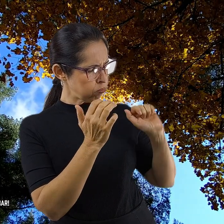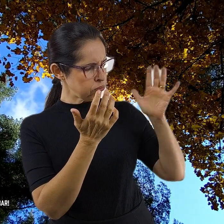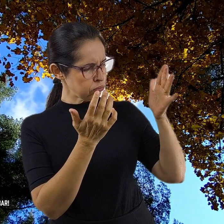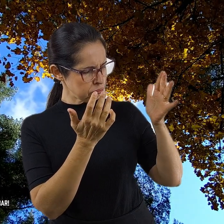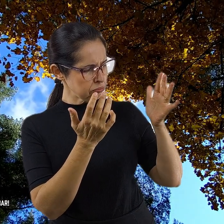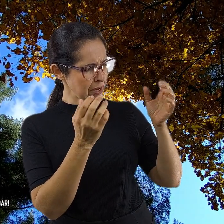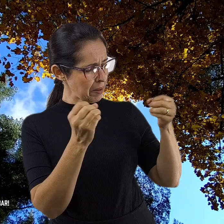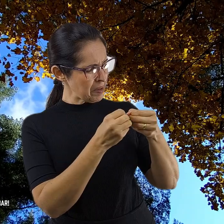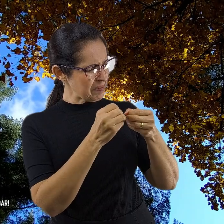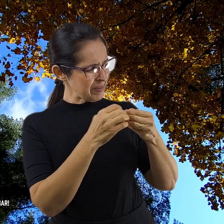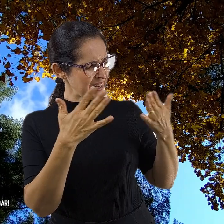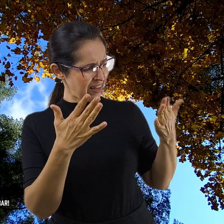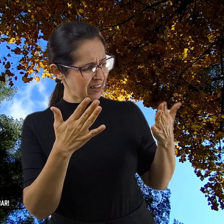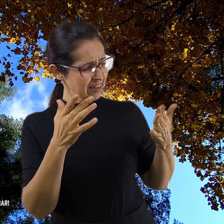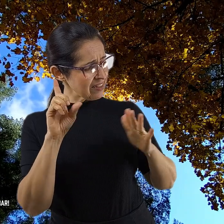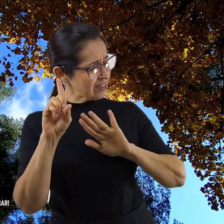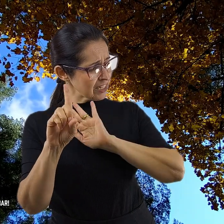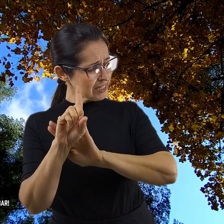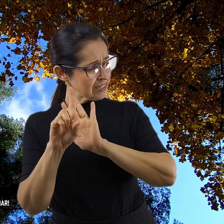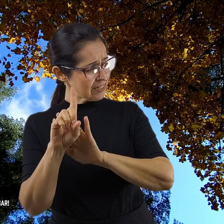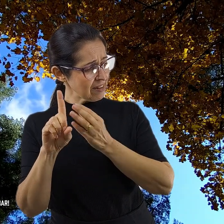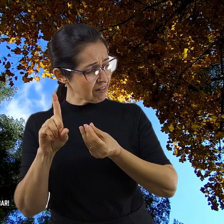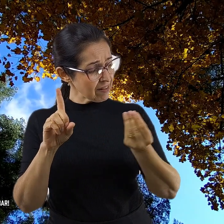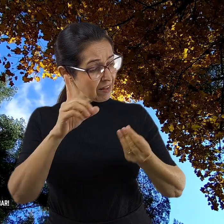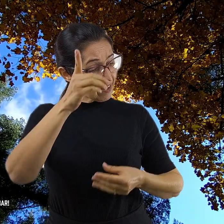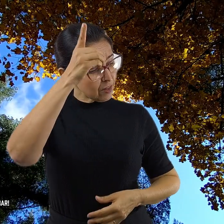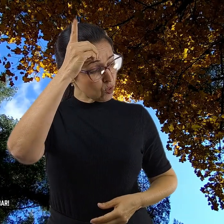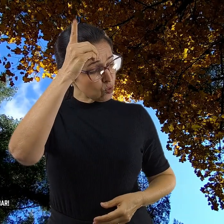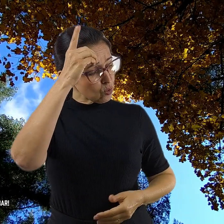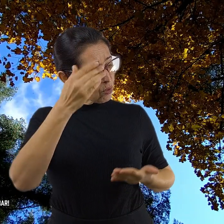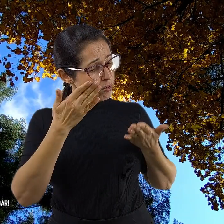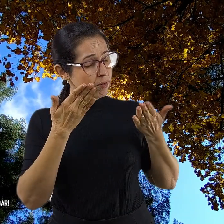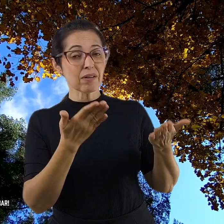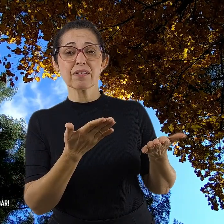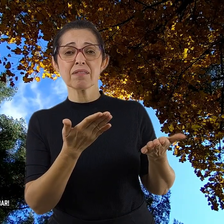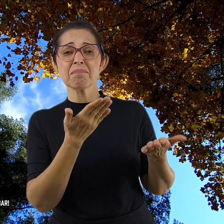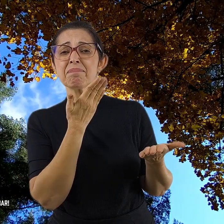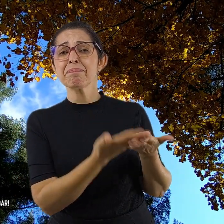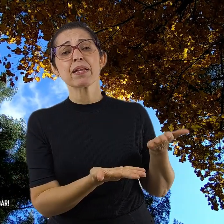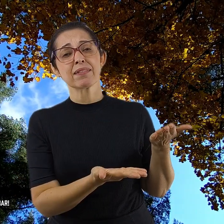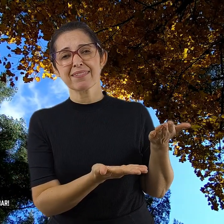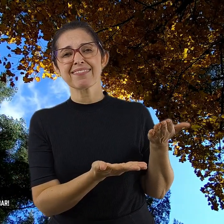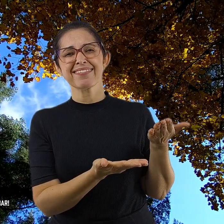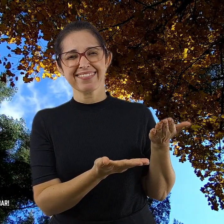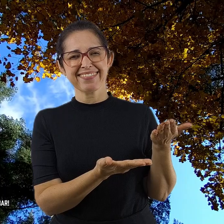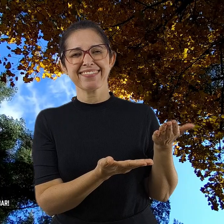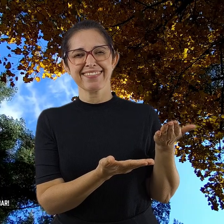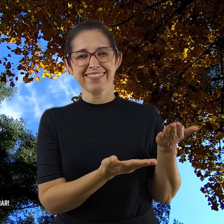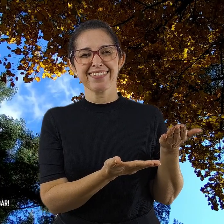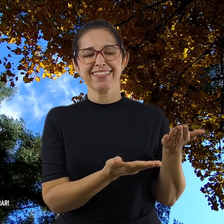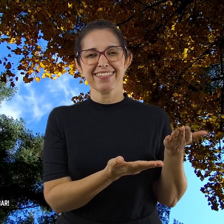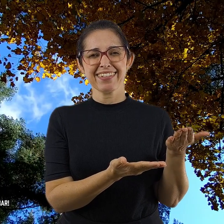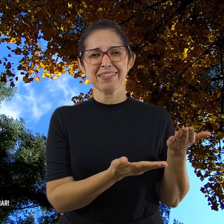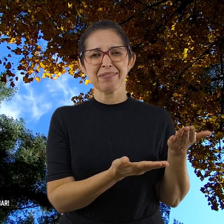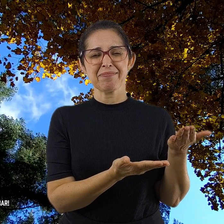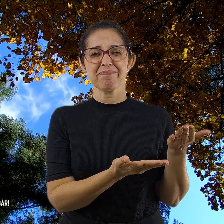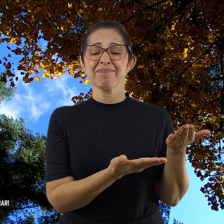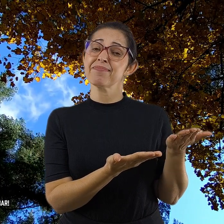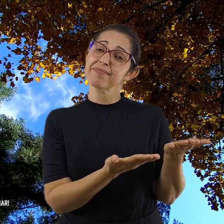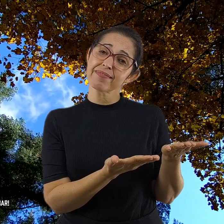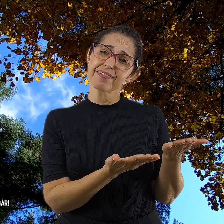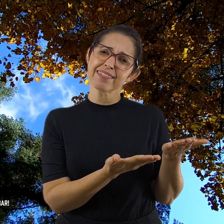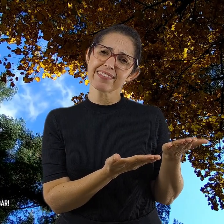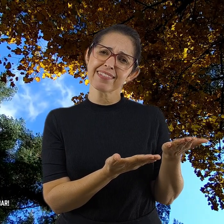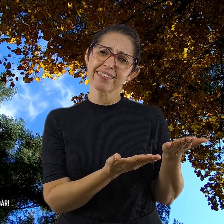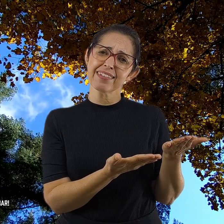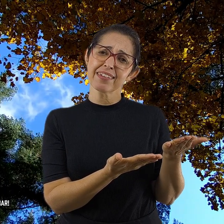as operações de maravilhas, os dons espirituais, não existem mais. E essa